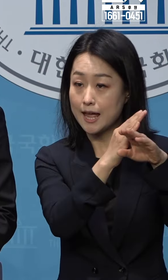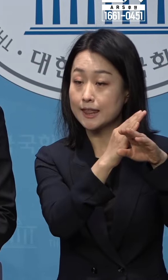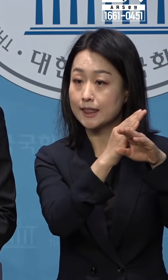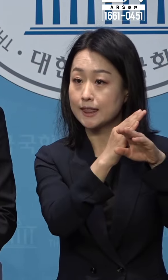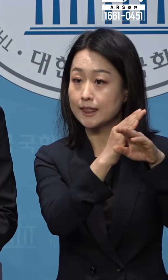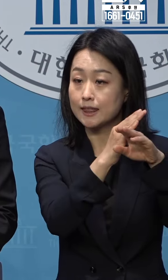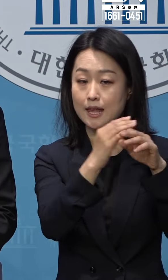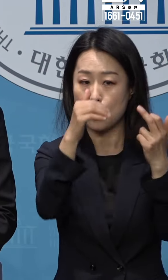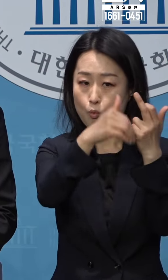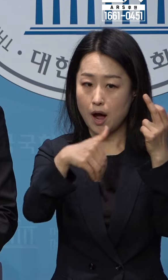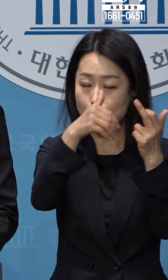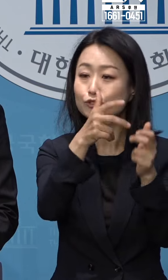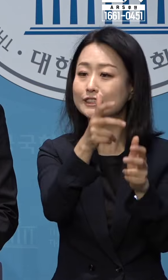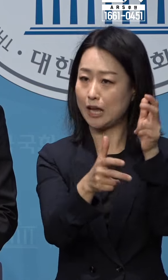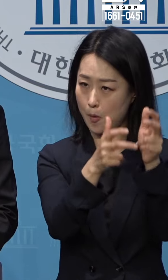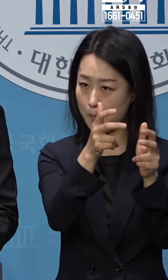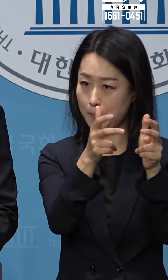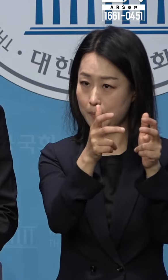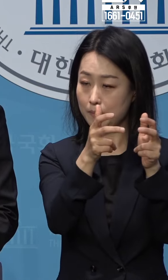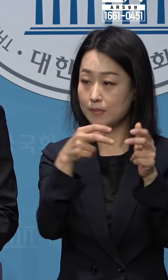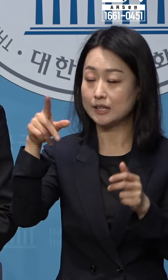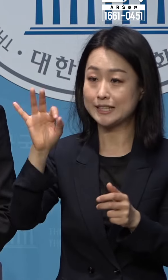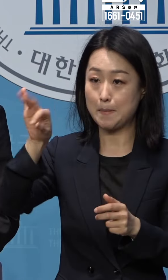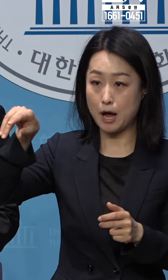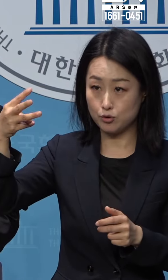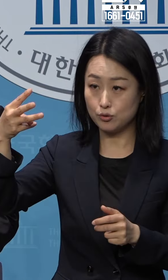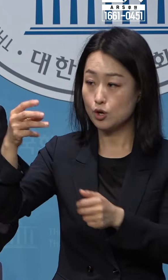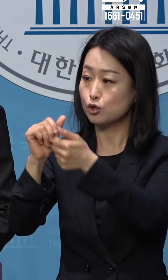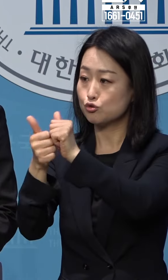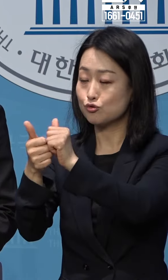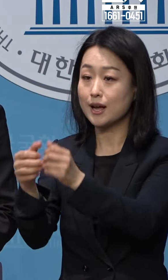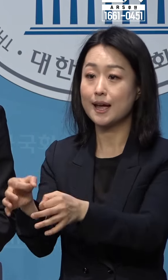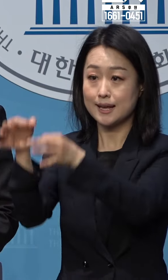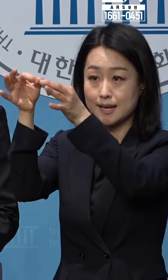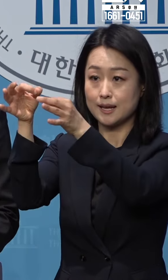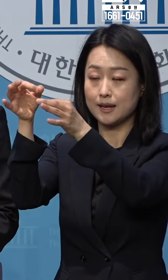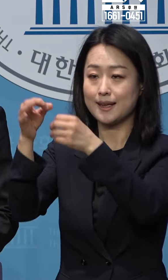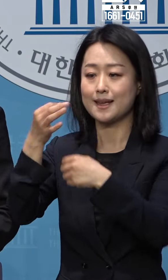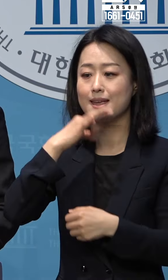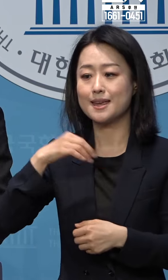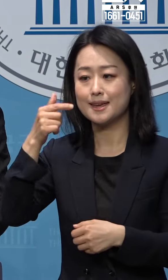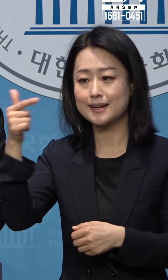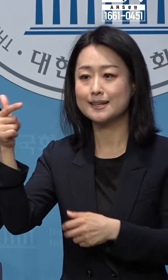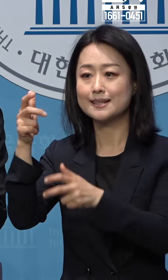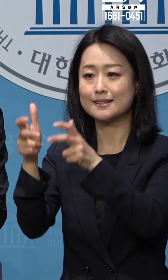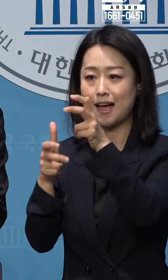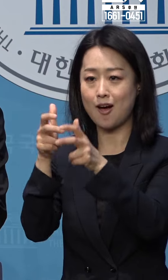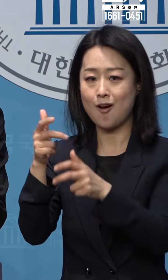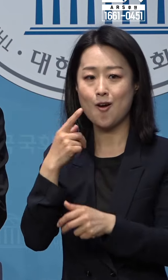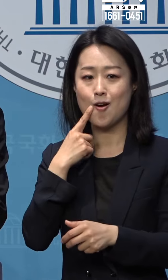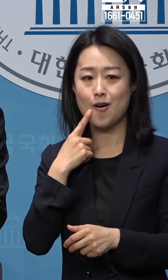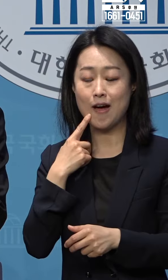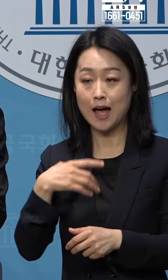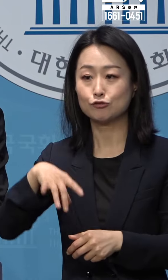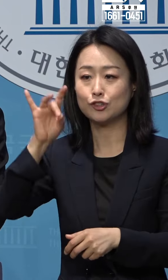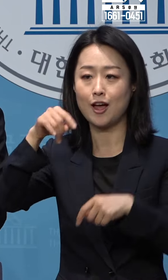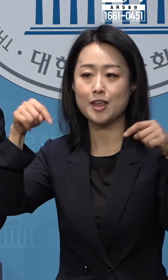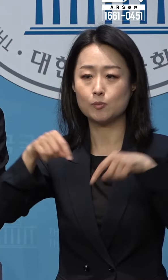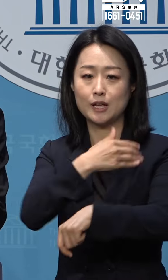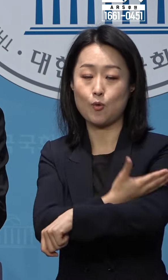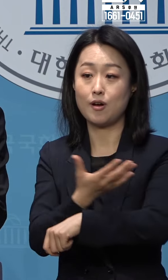광물 개발 사업 등 쌍방울 그룹의 주가 부양에 도움이 될 만한 사업에 대해 우선적으로 협상권을